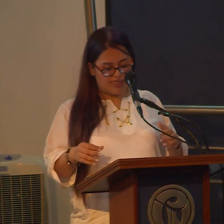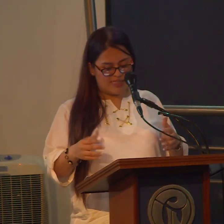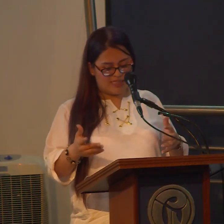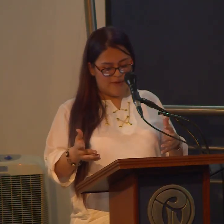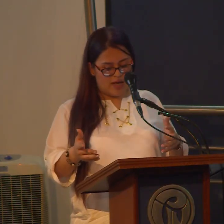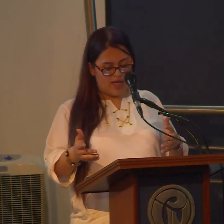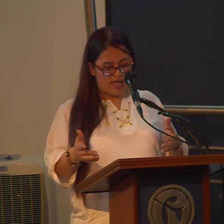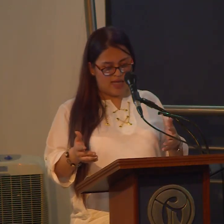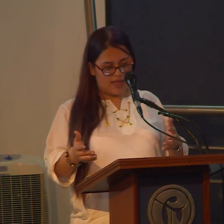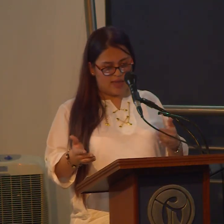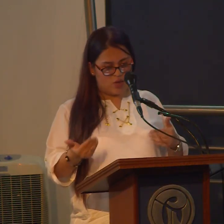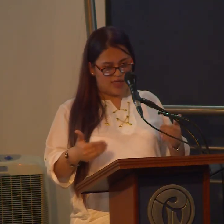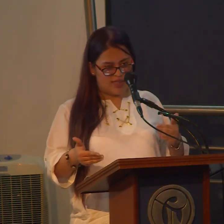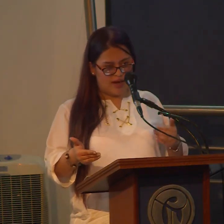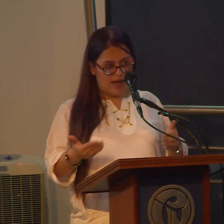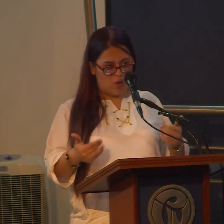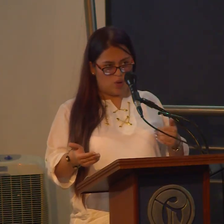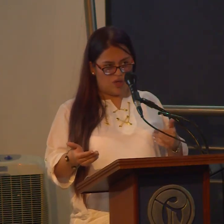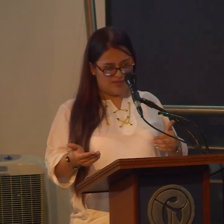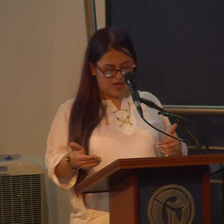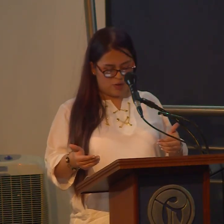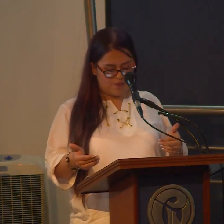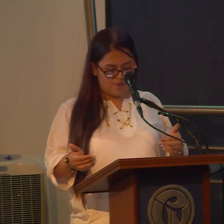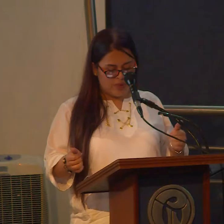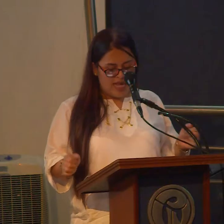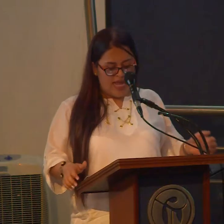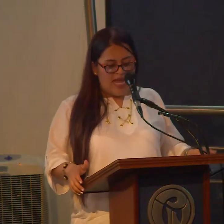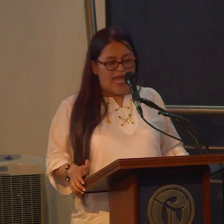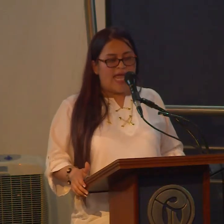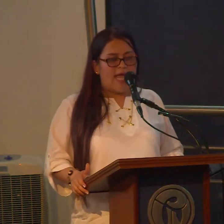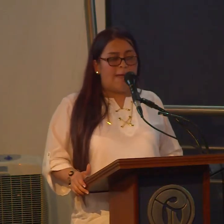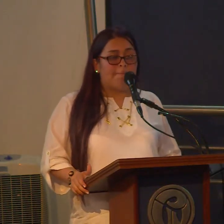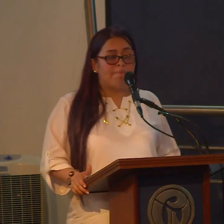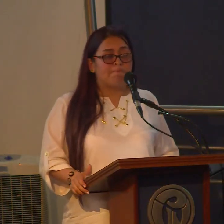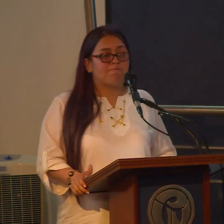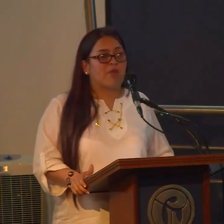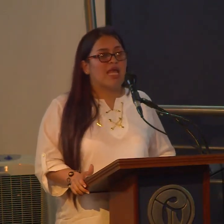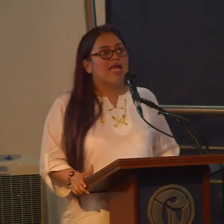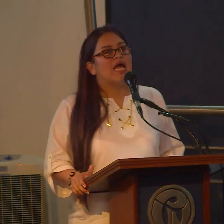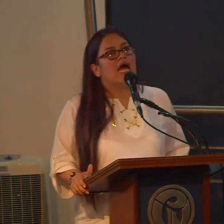es un proceso que se lleva con el trabajo con las manos.